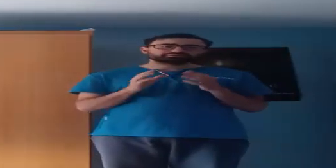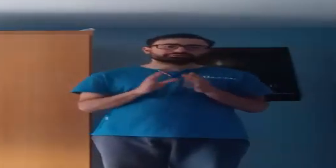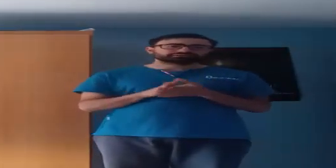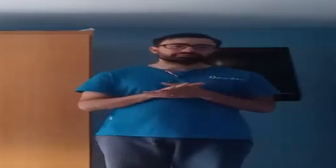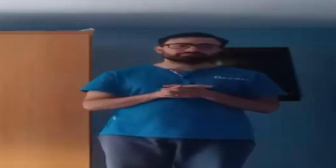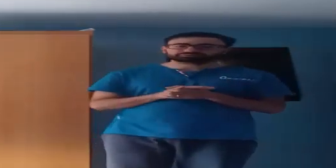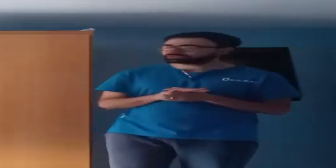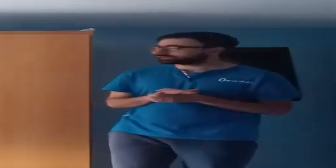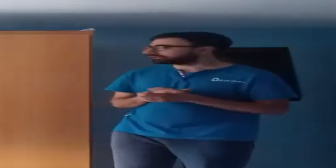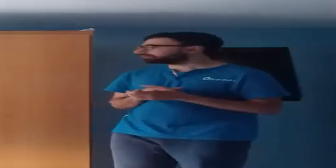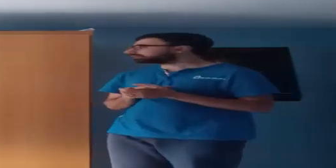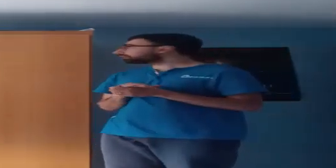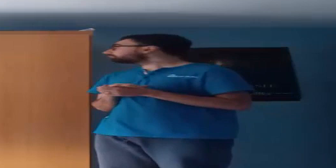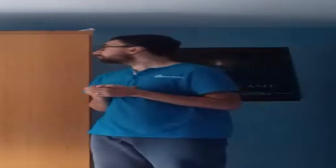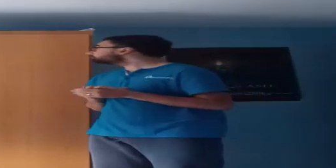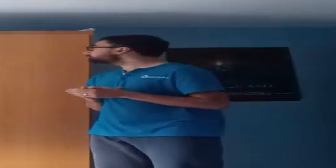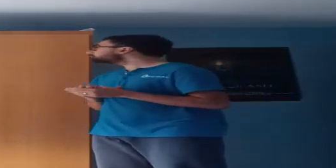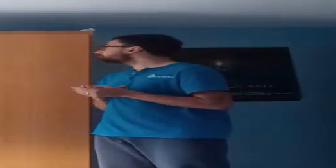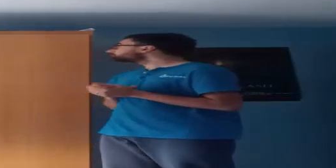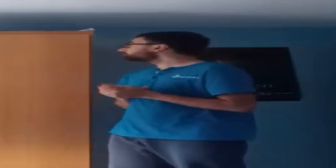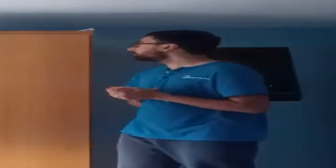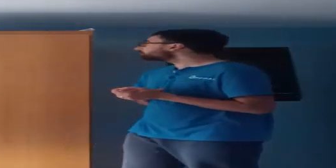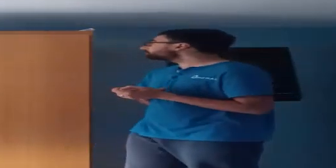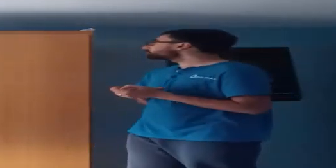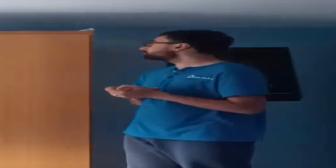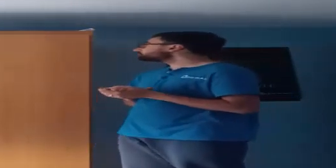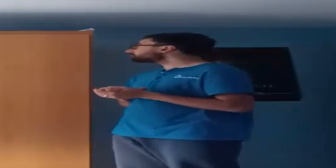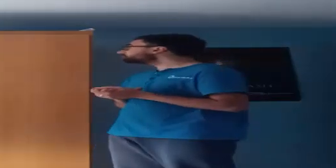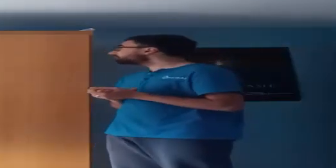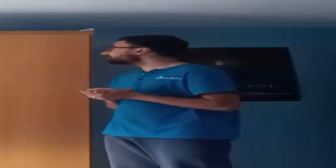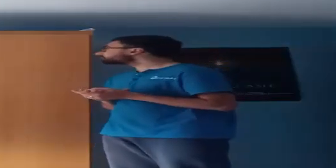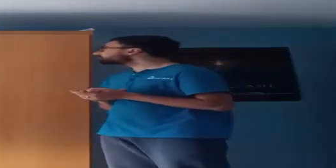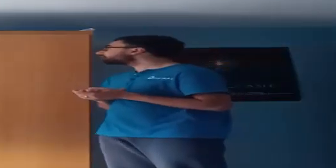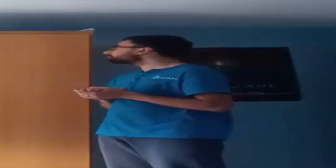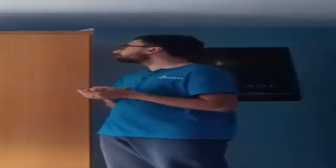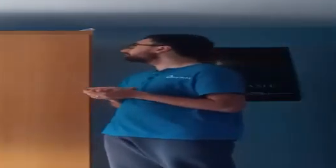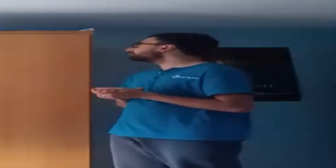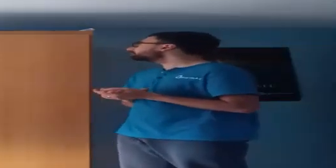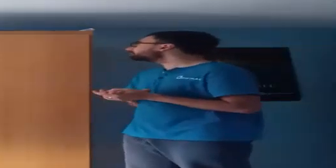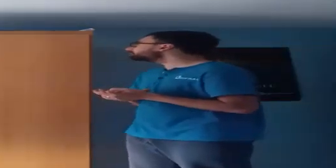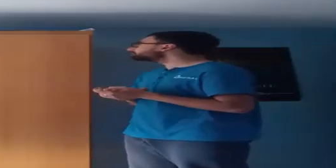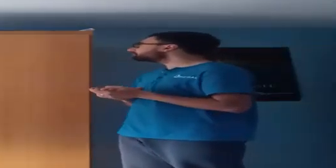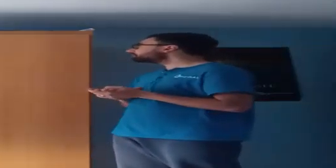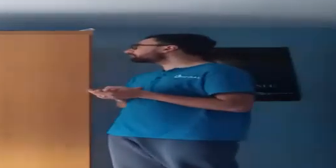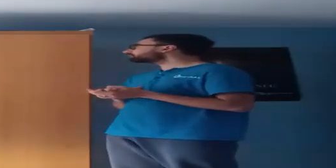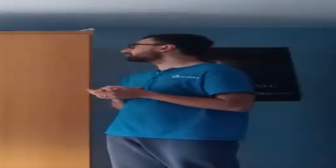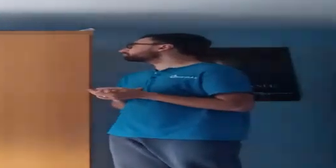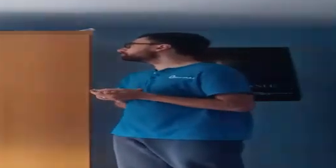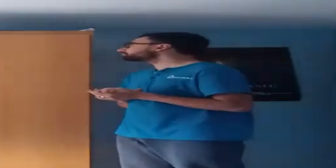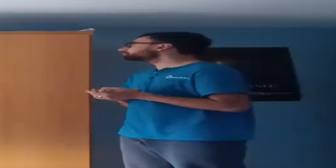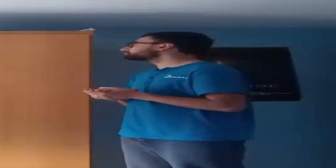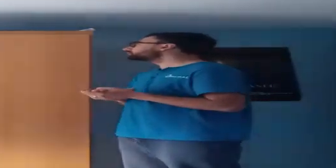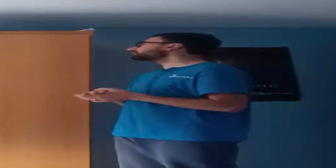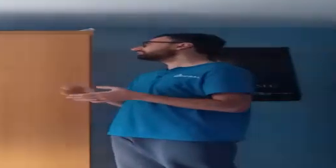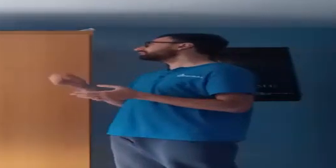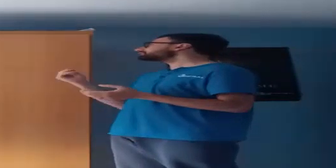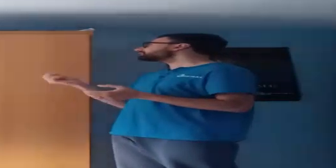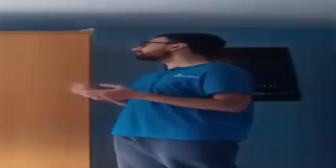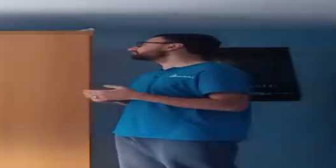como sabemos, el barquero que tenemos aquí es Caronte, el que lleva la barca a los muertos. Le tenían que hacer